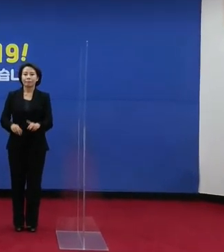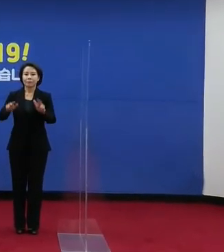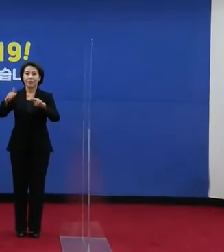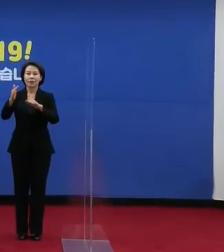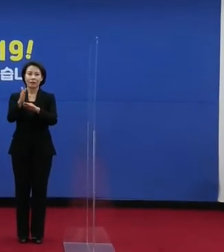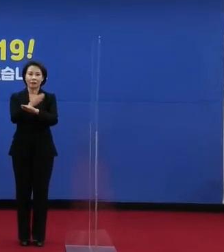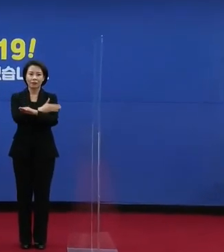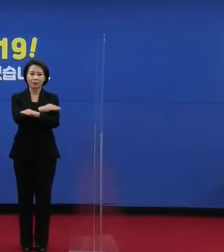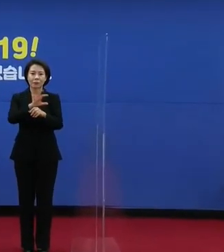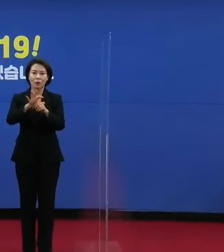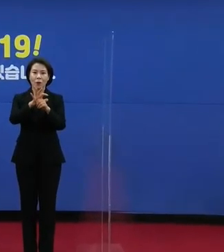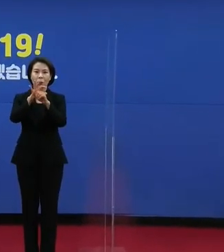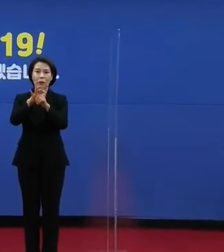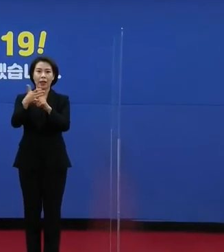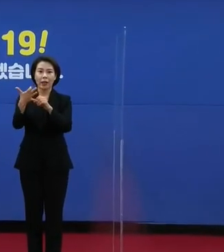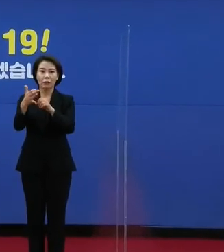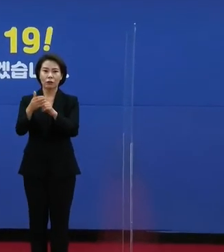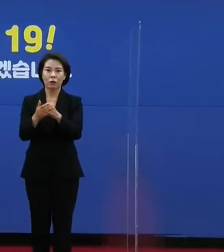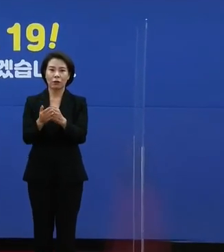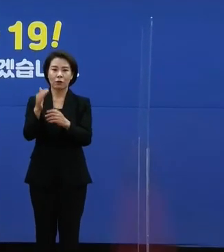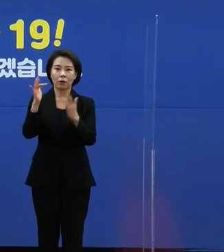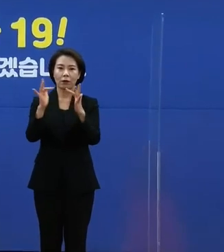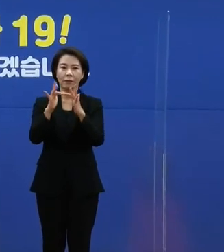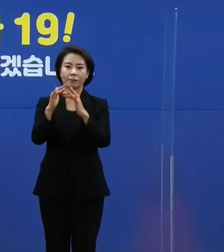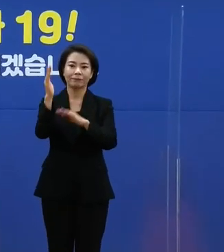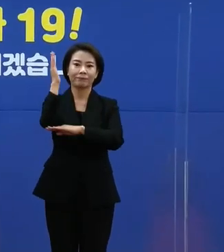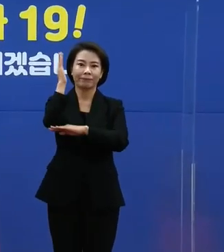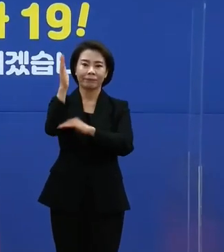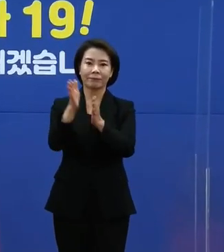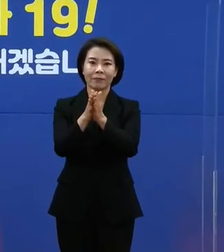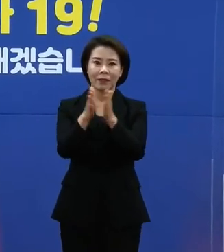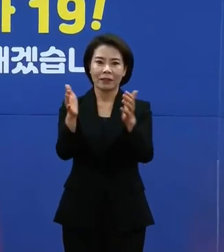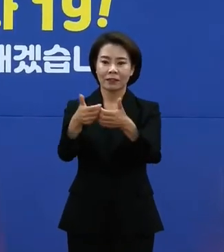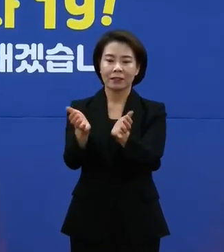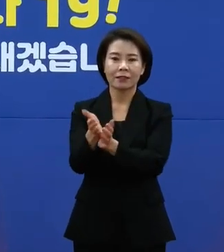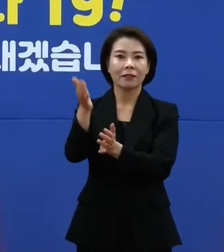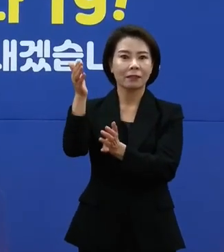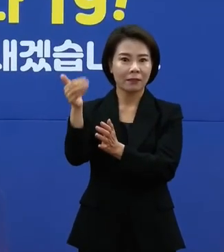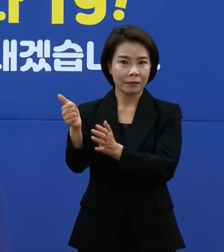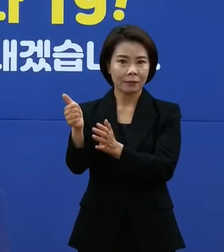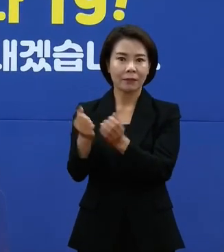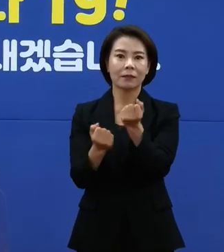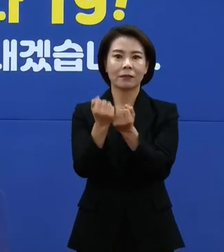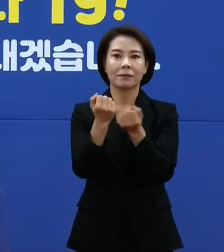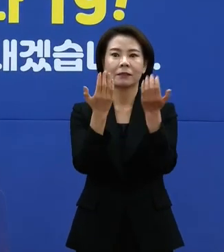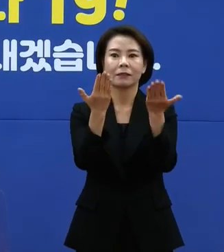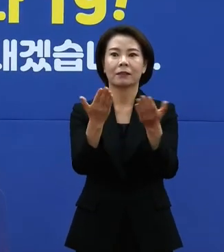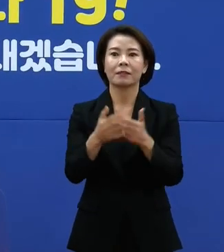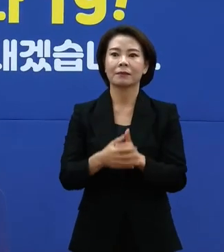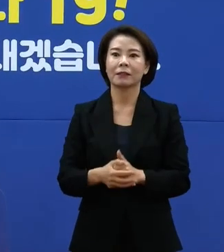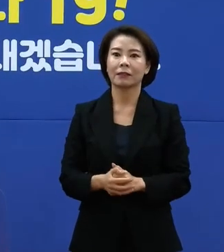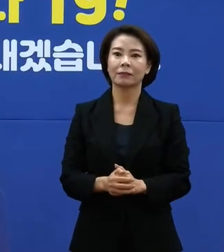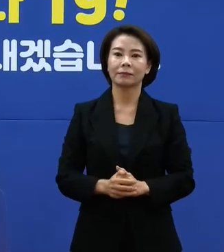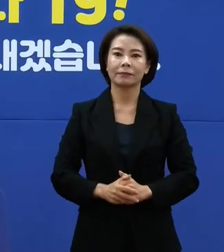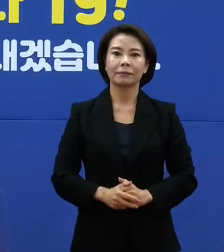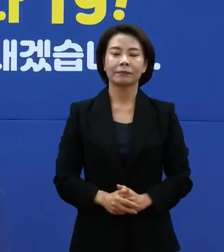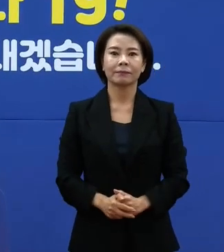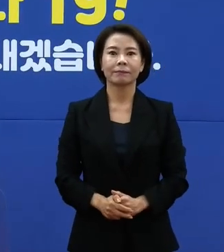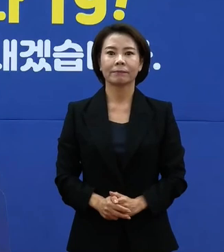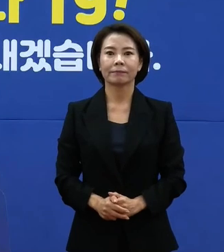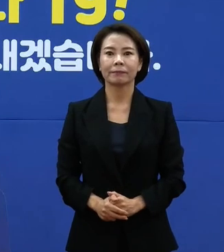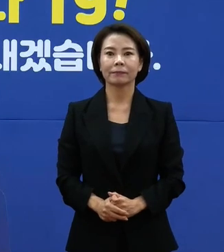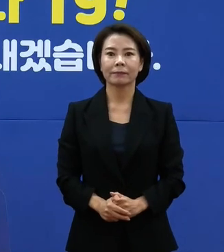지금부터 코로나19 온라인 브리핑을 시작하겠습니다. 코로나 방역 대응 추진단장으로부터 설명이 있겠습니다. 네.